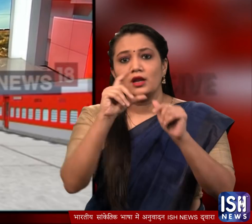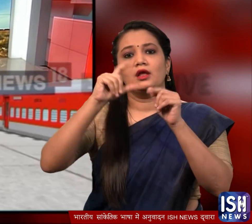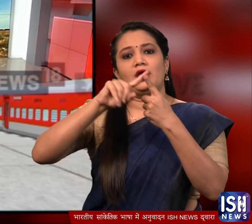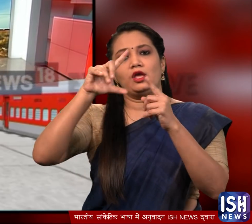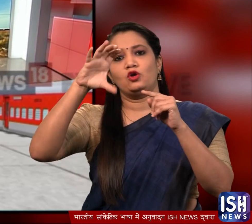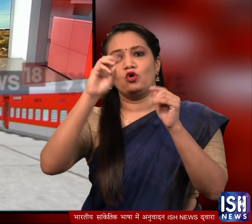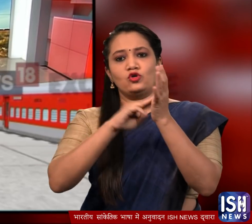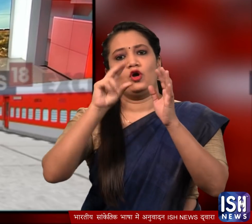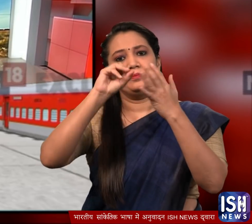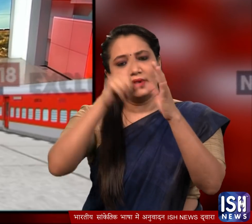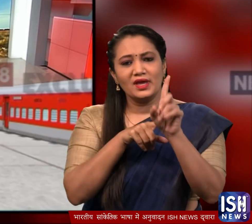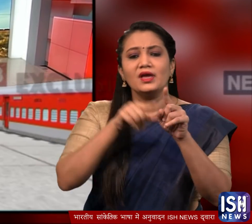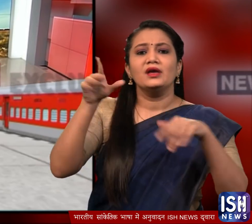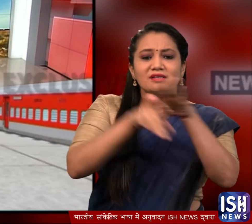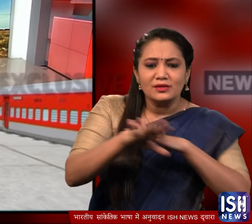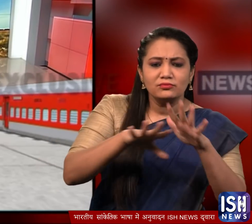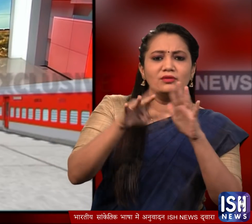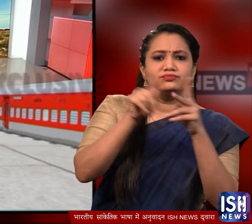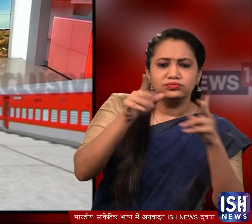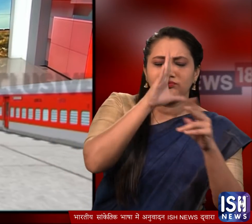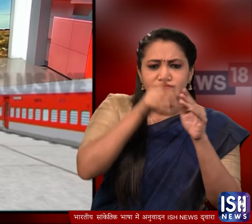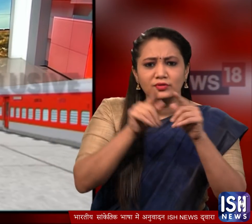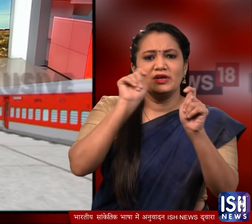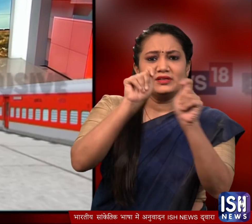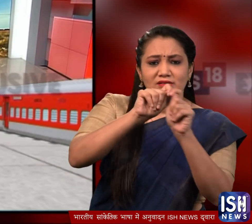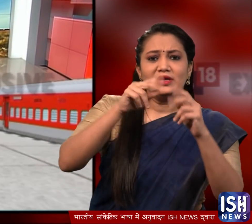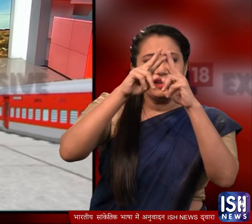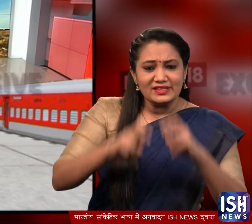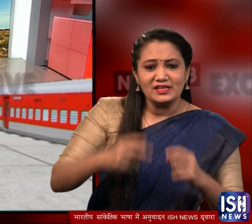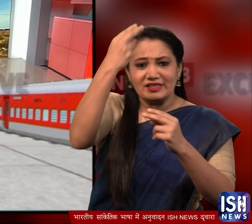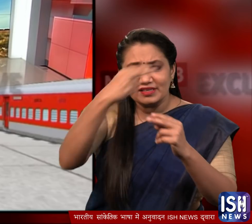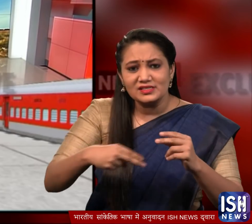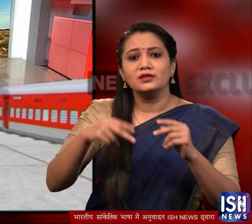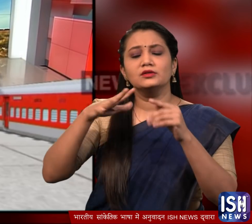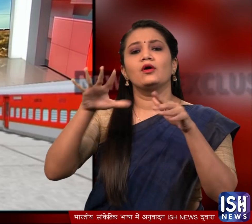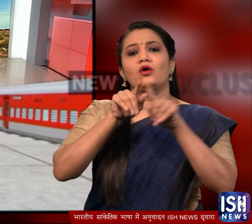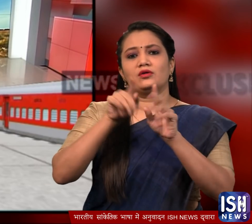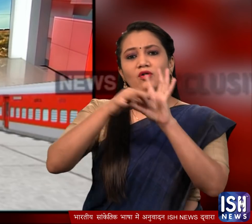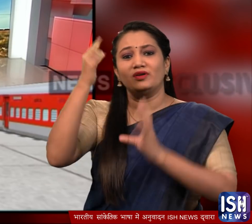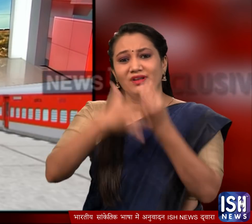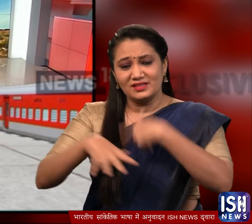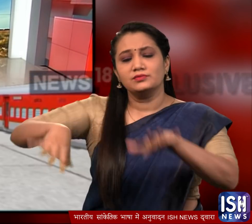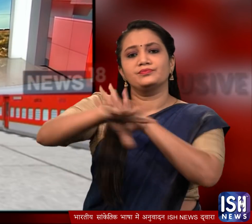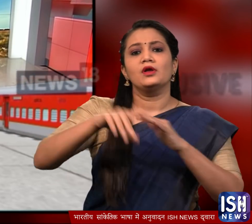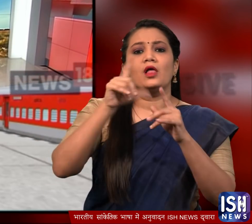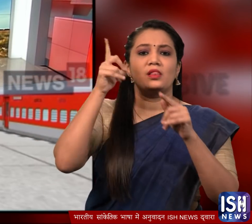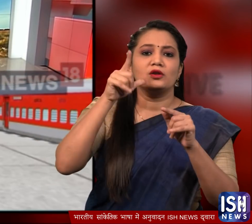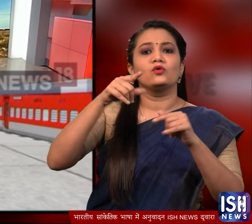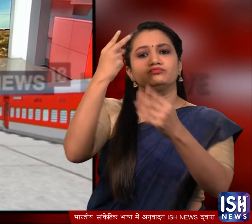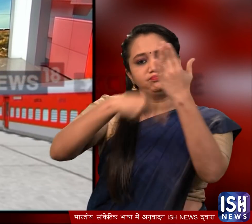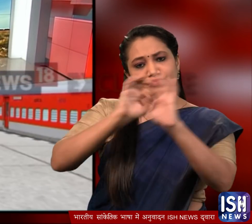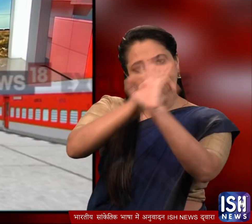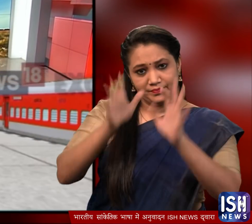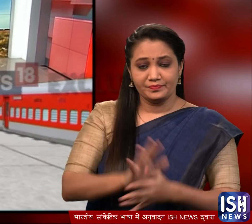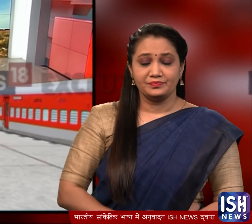गया, जिसके डिजाइन को ट्रेन की सुरक्षा के मानक तय करने वाली संस्था रिसर्च डिजाइन एंड स्टैंडर्ड्स ऑर्गेनाइजेशन से मंजूरी लेने के लिए लखनऊ भेजा गया